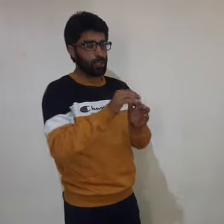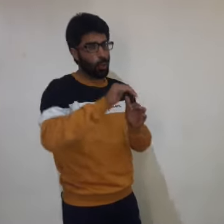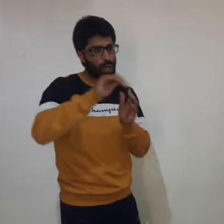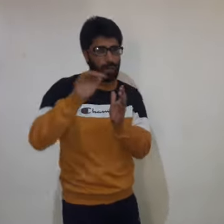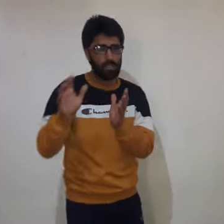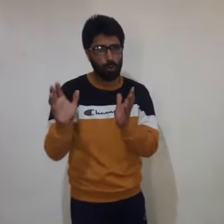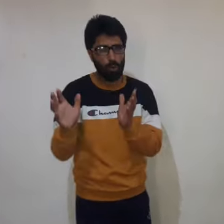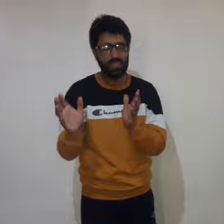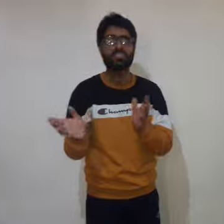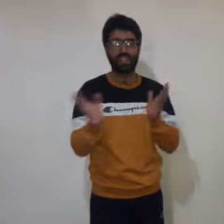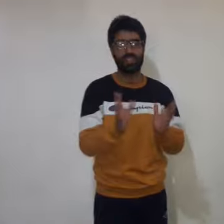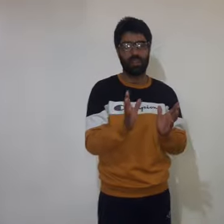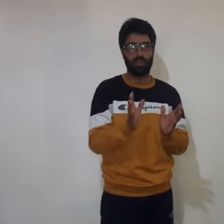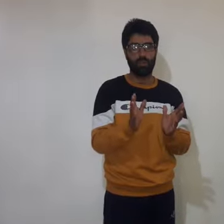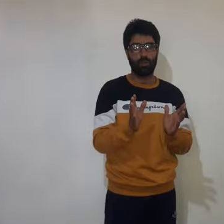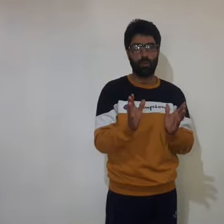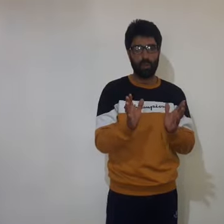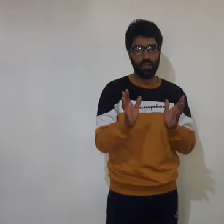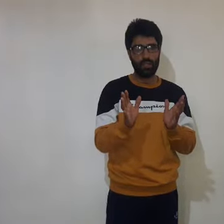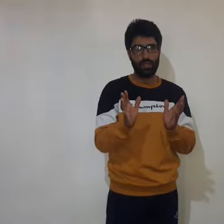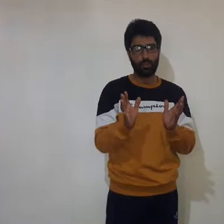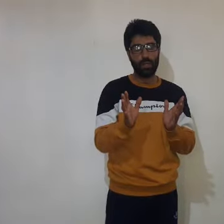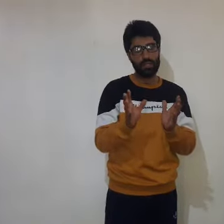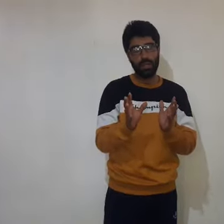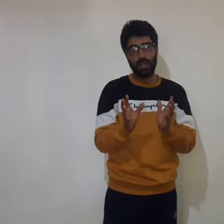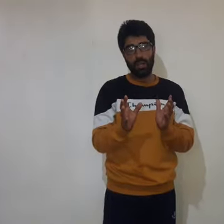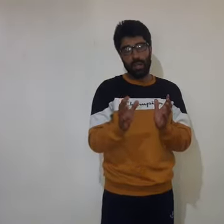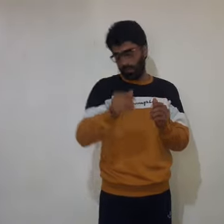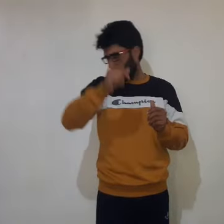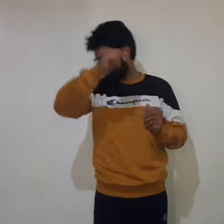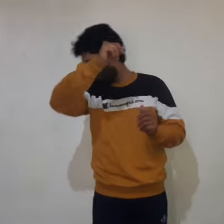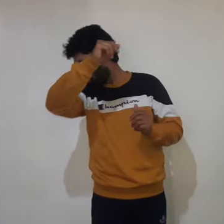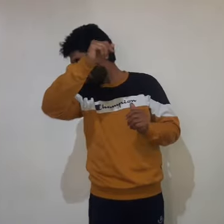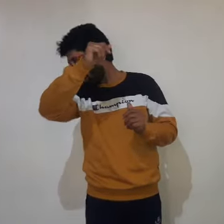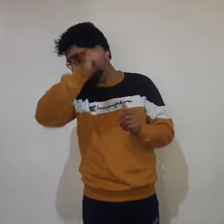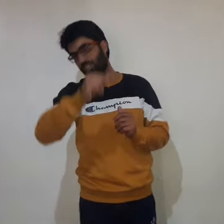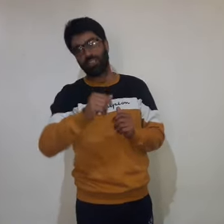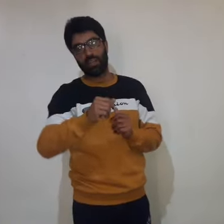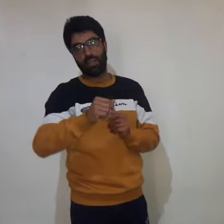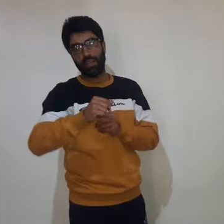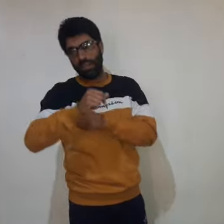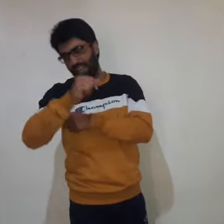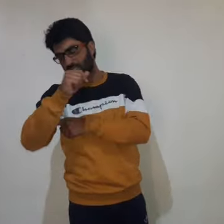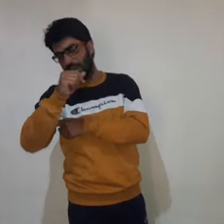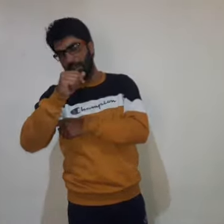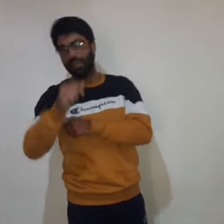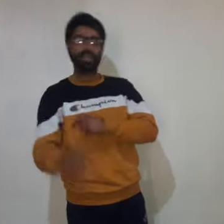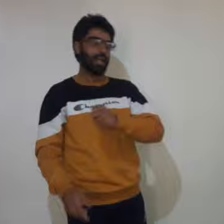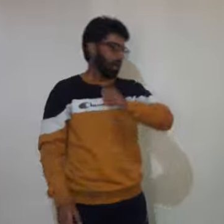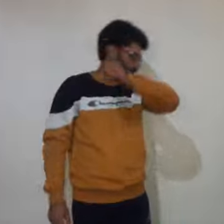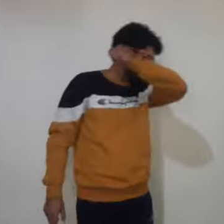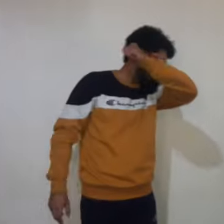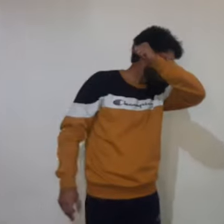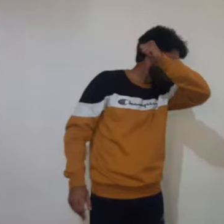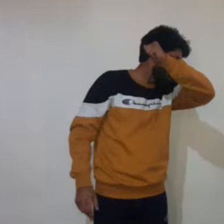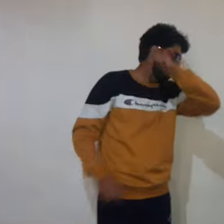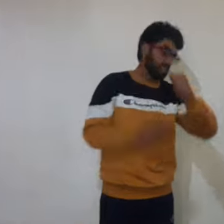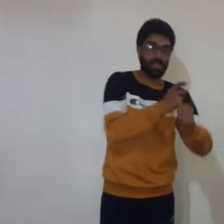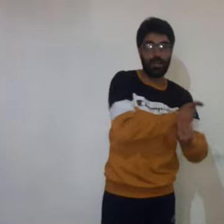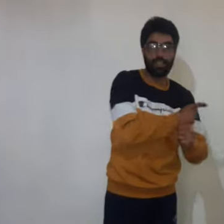थोड़ा हम इसको चेंज करेंगे। ओके स्टूडेंट्स, ऐसे छींकेंगे इस साइड में या इस साइड में